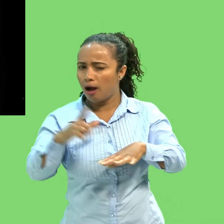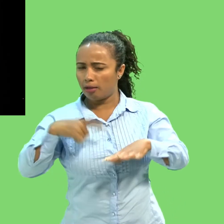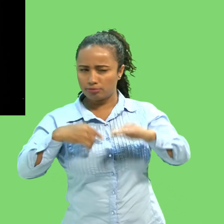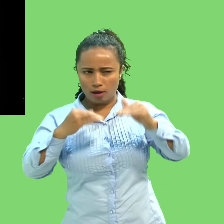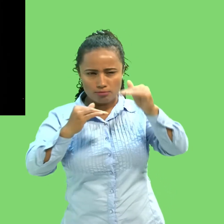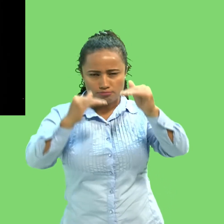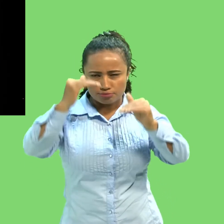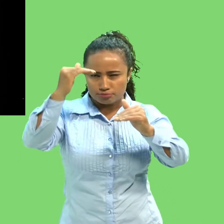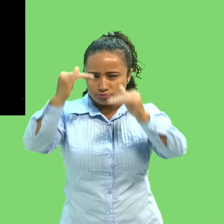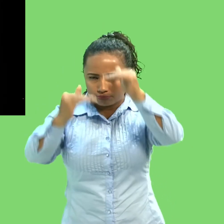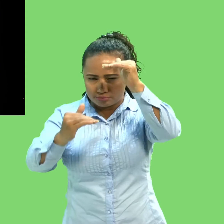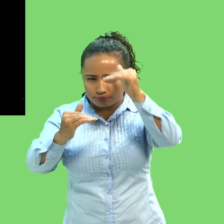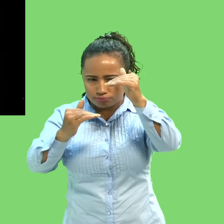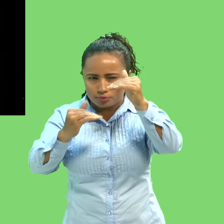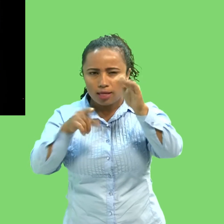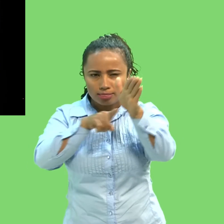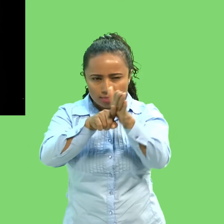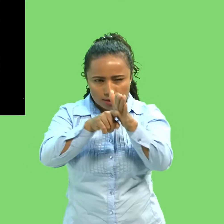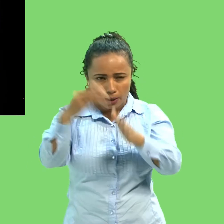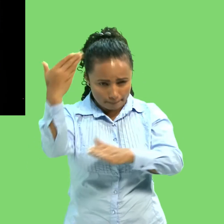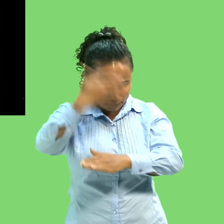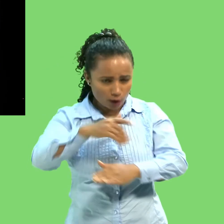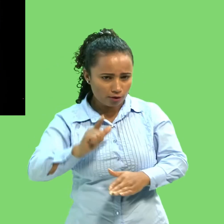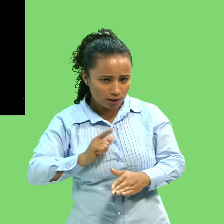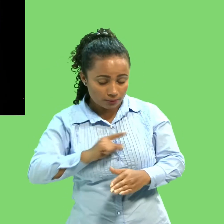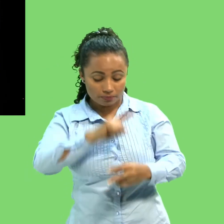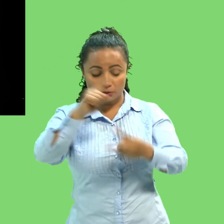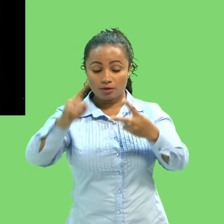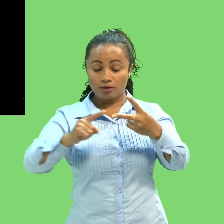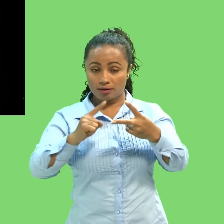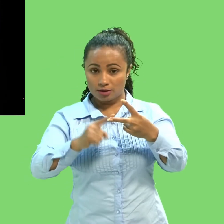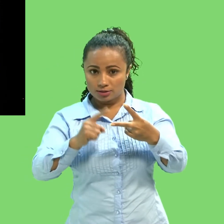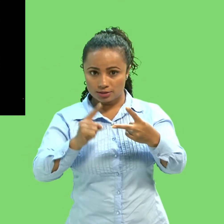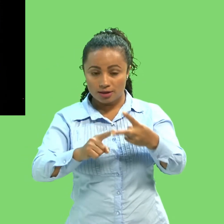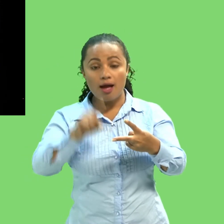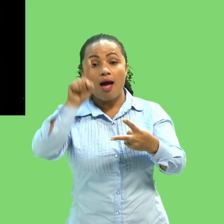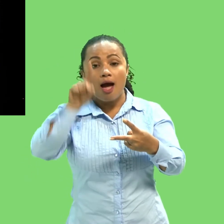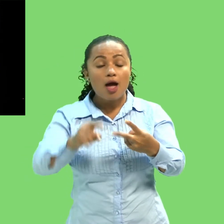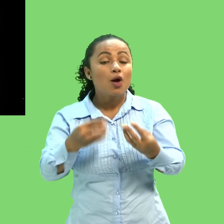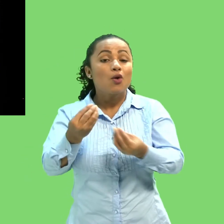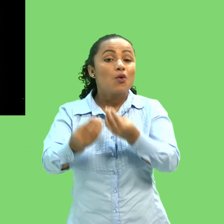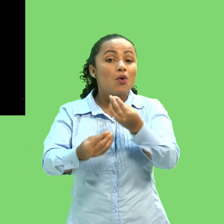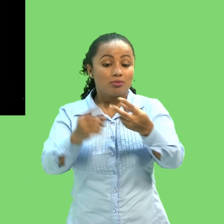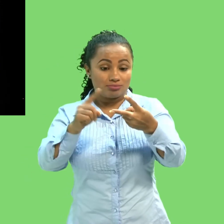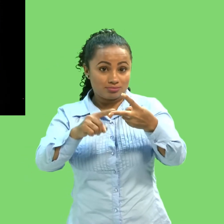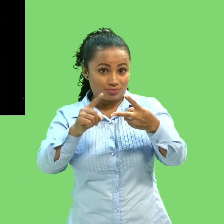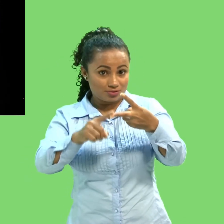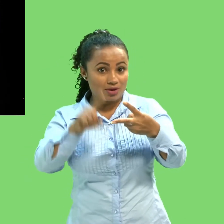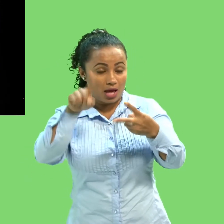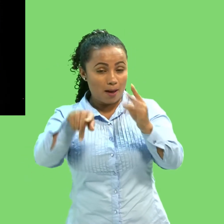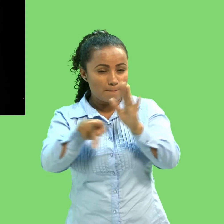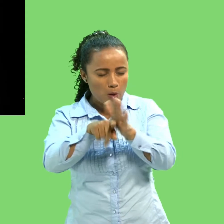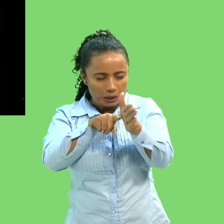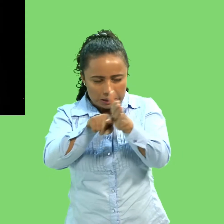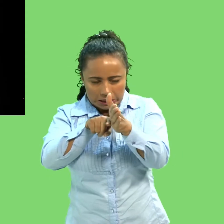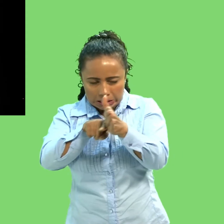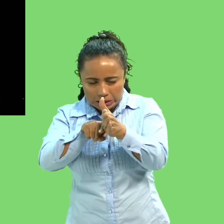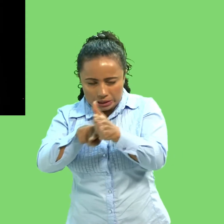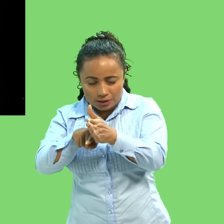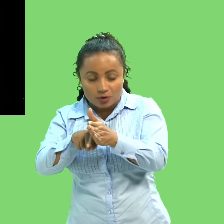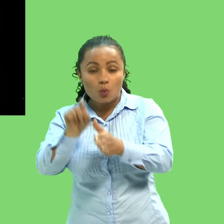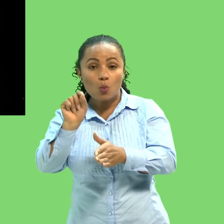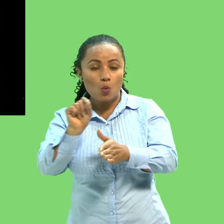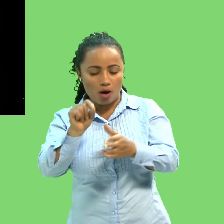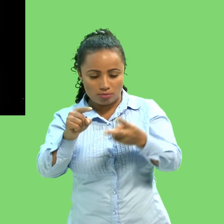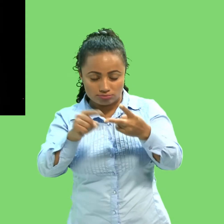processo mais real, né? No processo ligado à questão mesmo da lógica, né? Da matemática, da estatística, né? Onde existem dados que vai confirmar